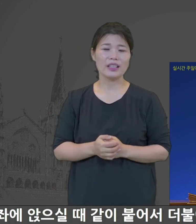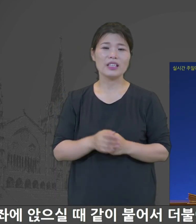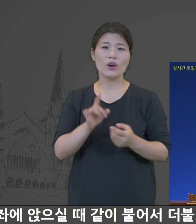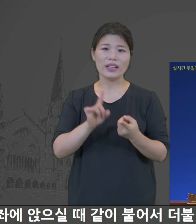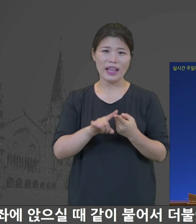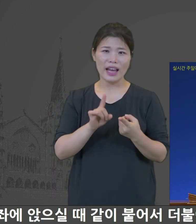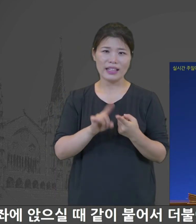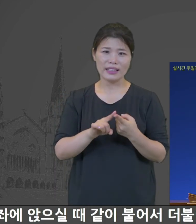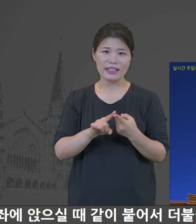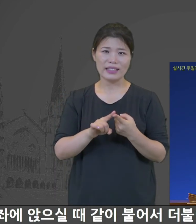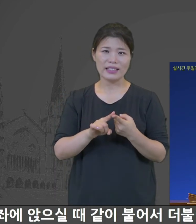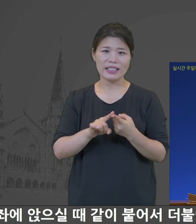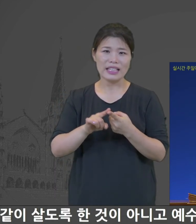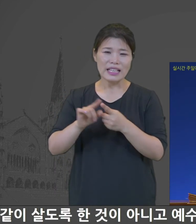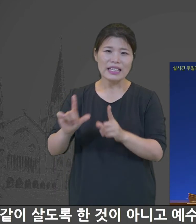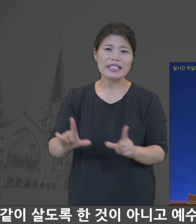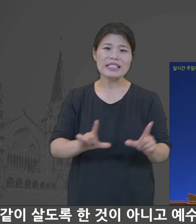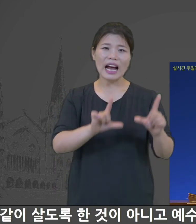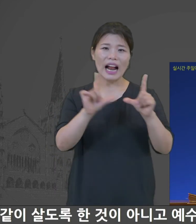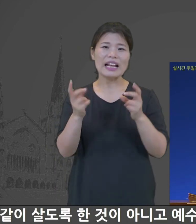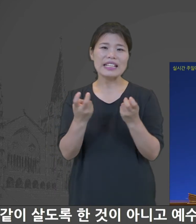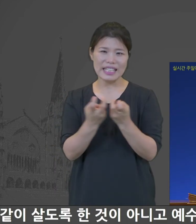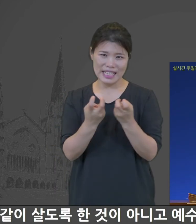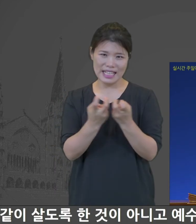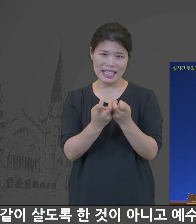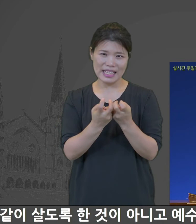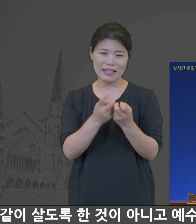길이에요. 왠지 지금부터 설명해 드립니다.